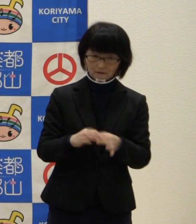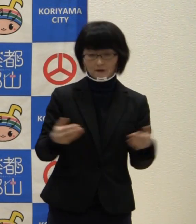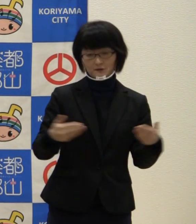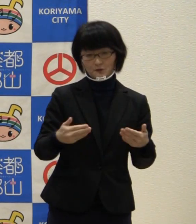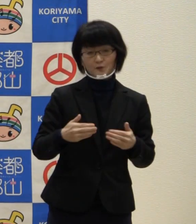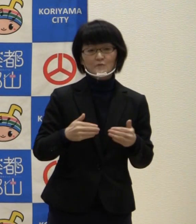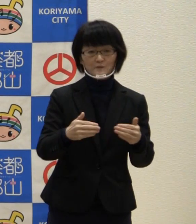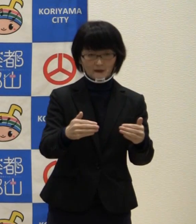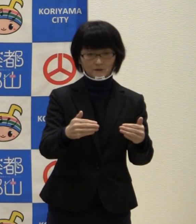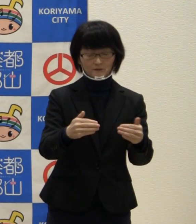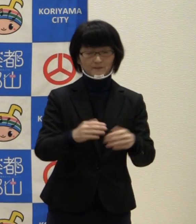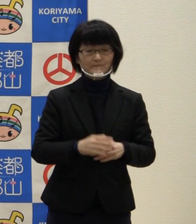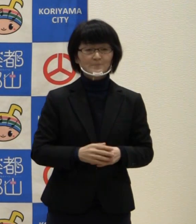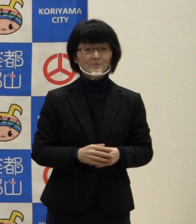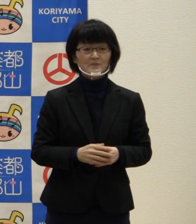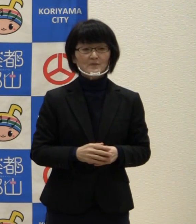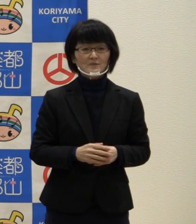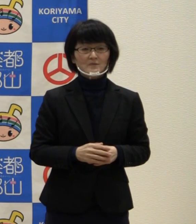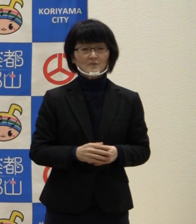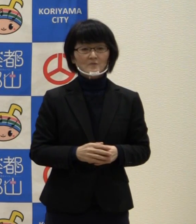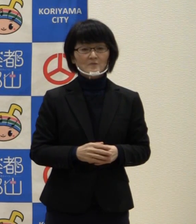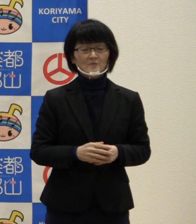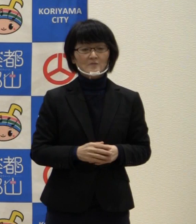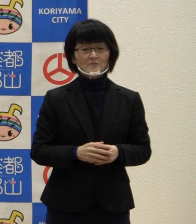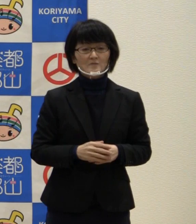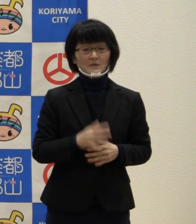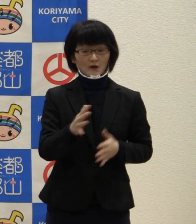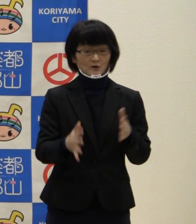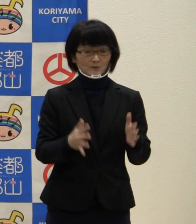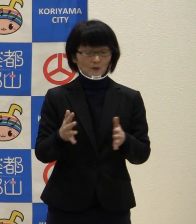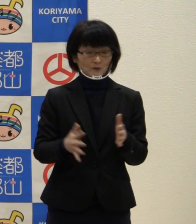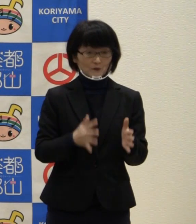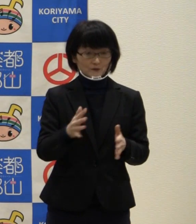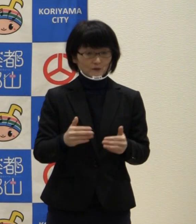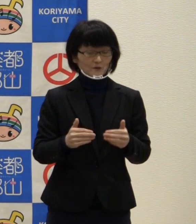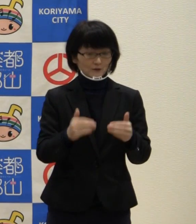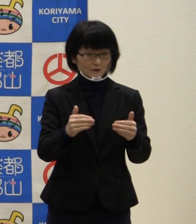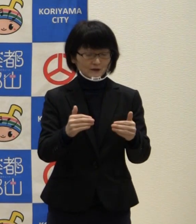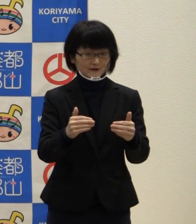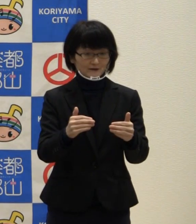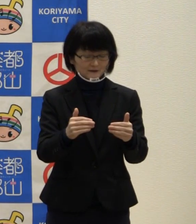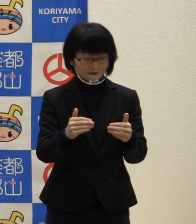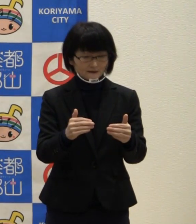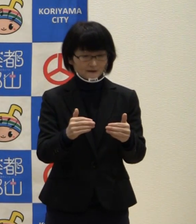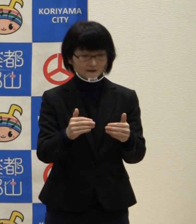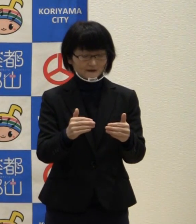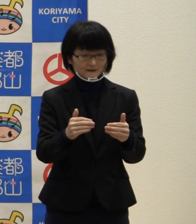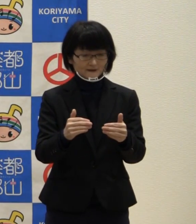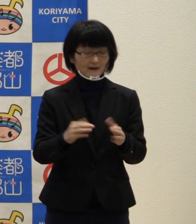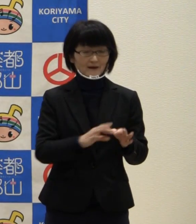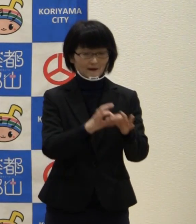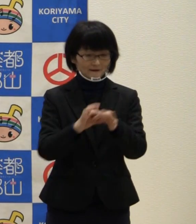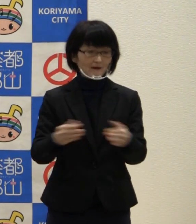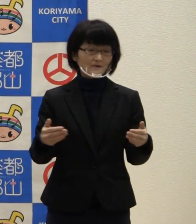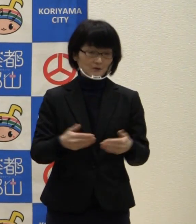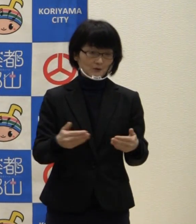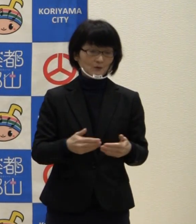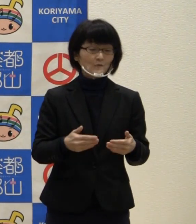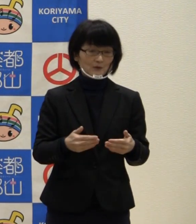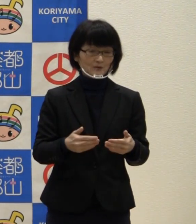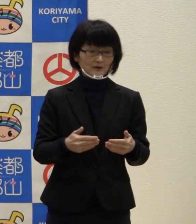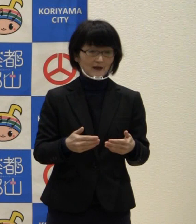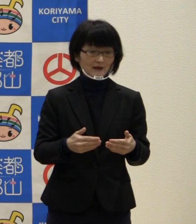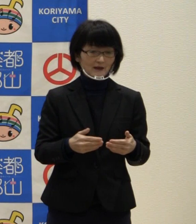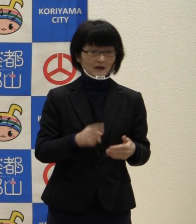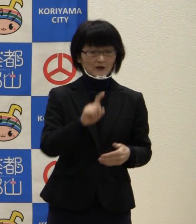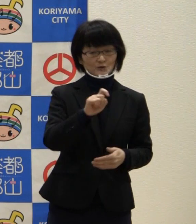ございました。それからスポーツ推進プログラム展開、広域圏連携事業といたしましてですね、16